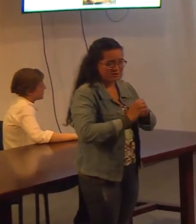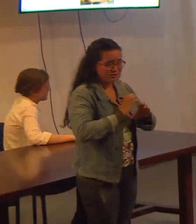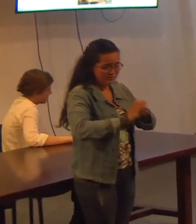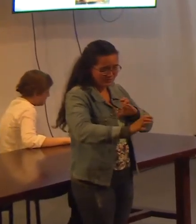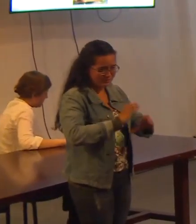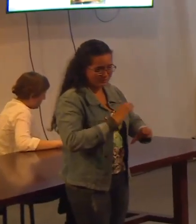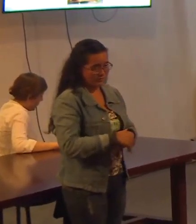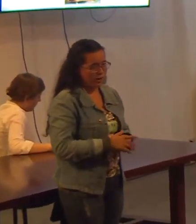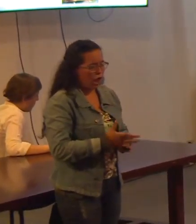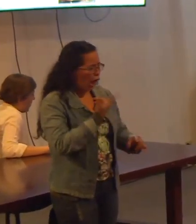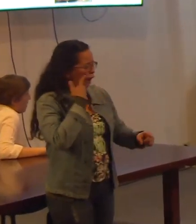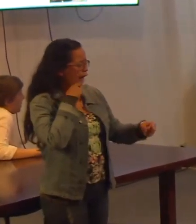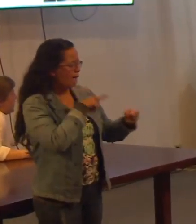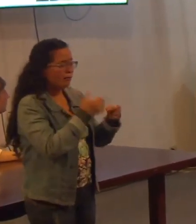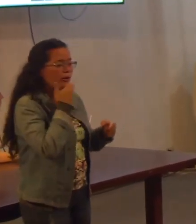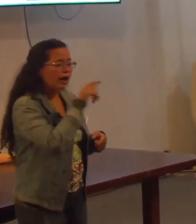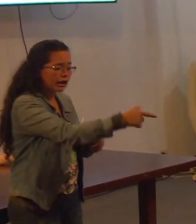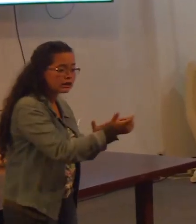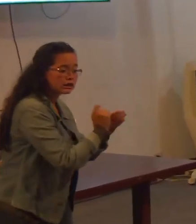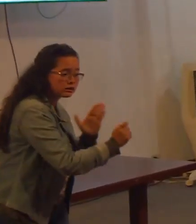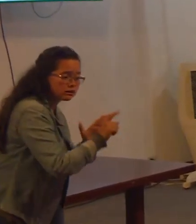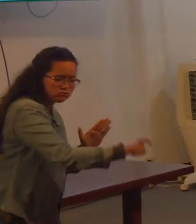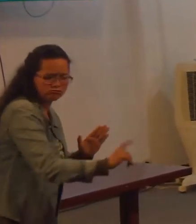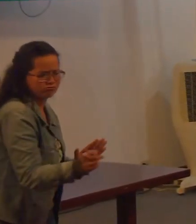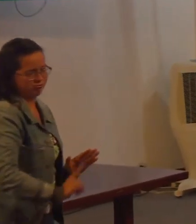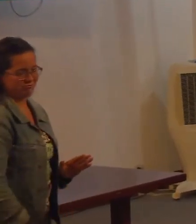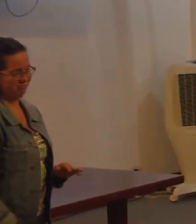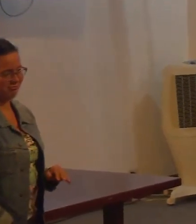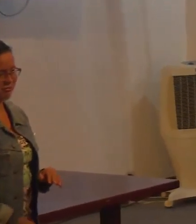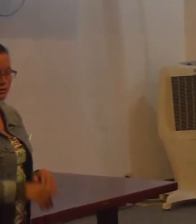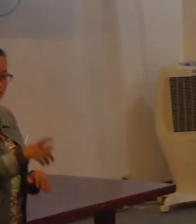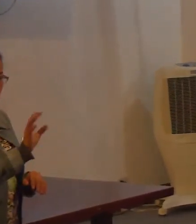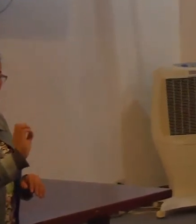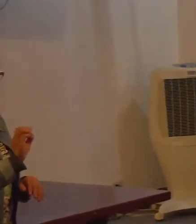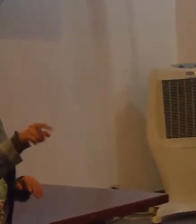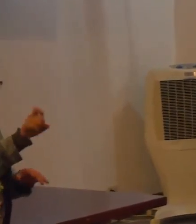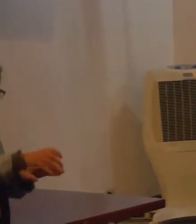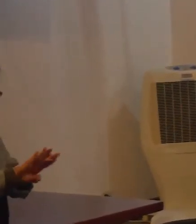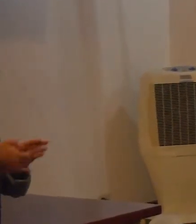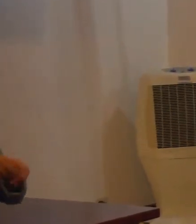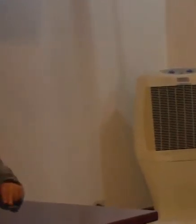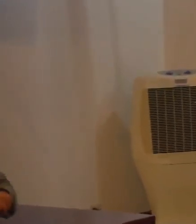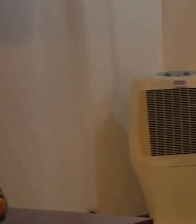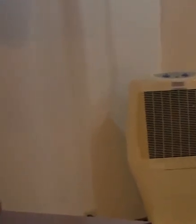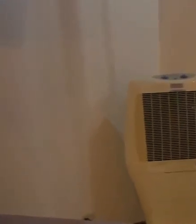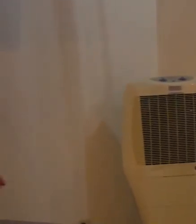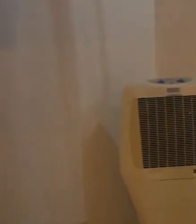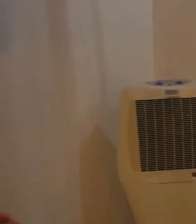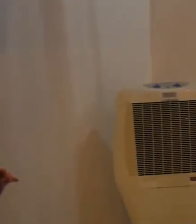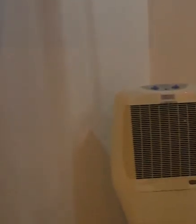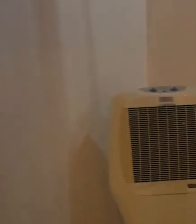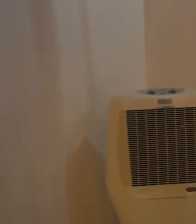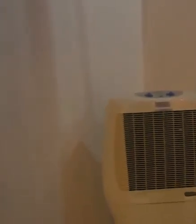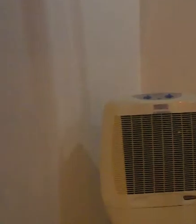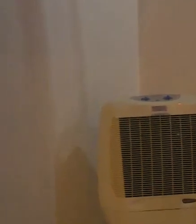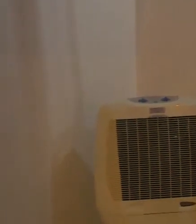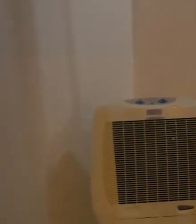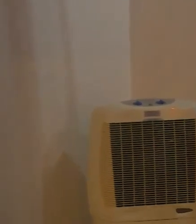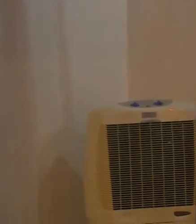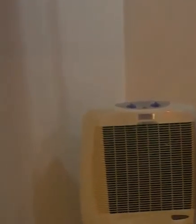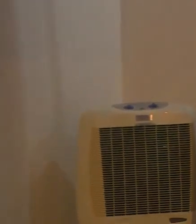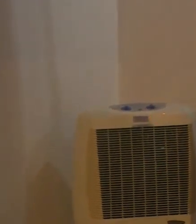enfocábamos en que debes escribir, en que debes estar en una mesa, sino que podía transformarse esa realidad e